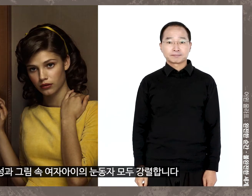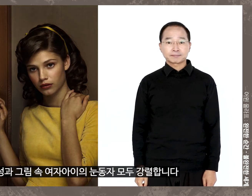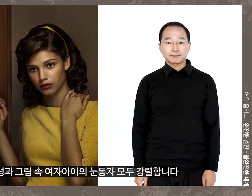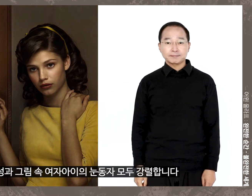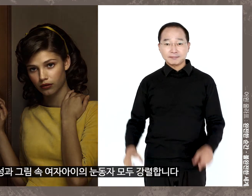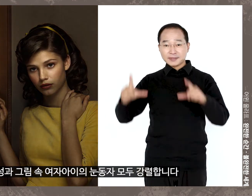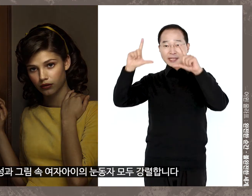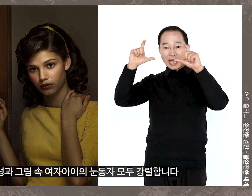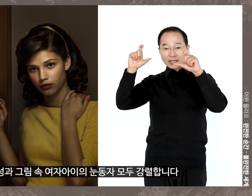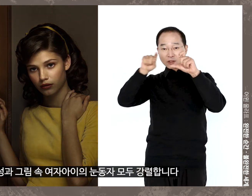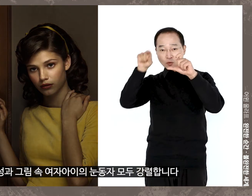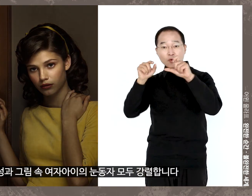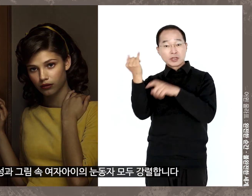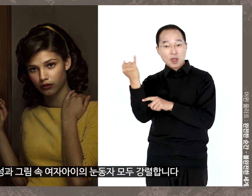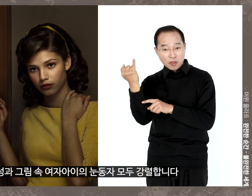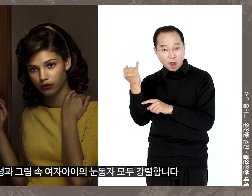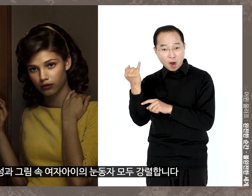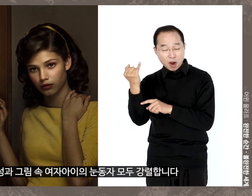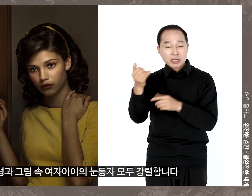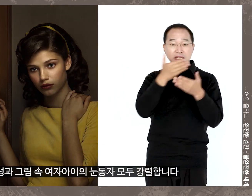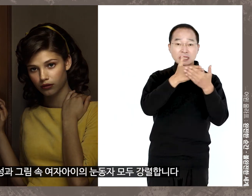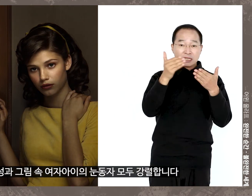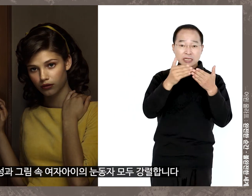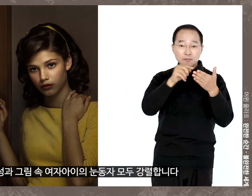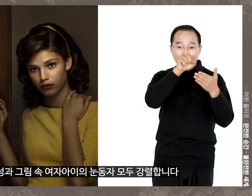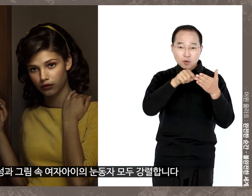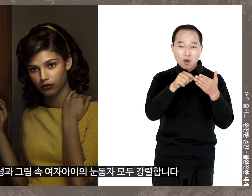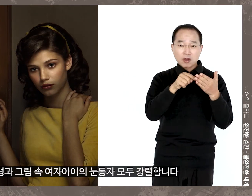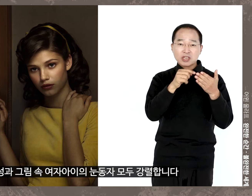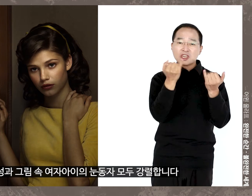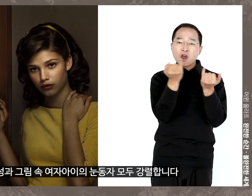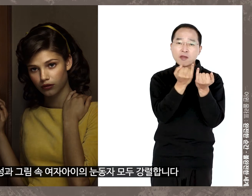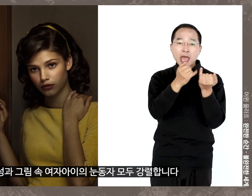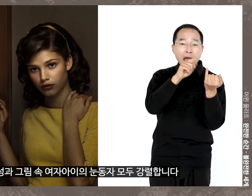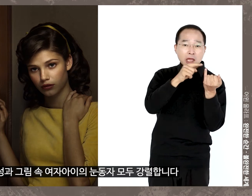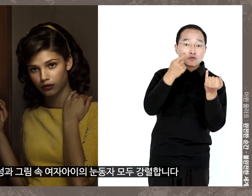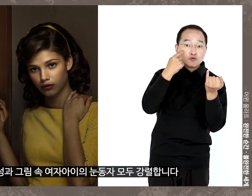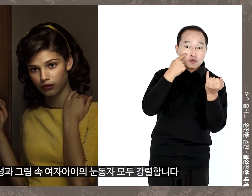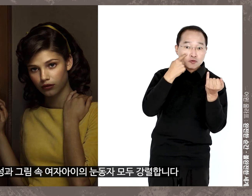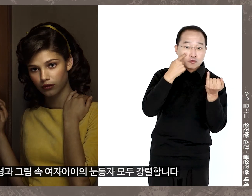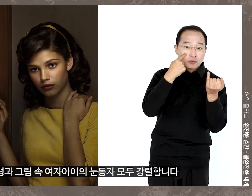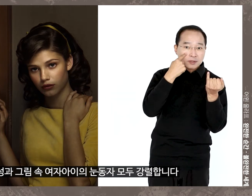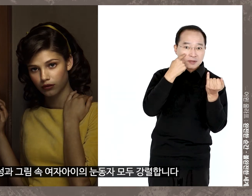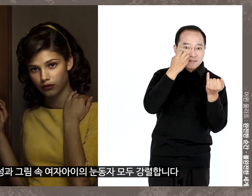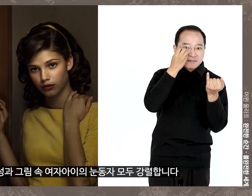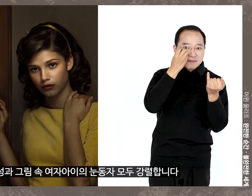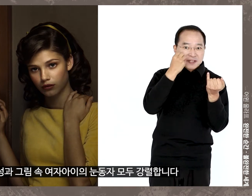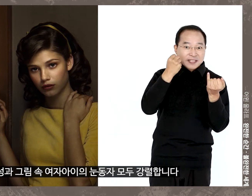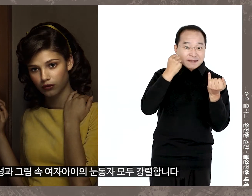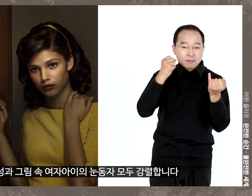사진 속 여성과 그림 속 여자아이의 눈동자 모두 강렬합니다.